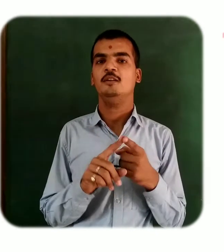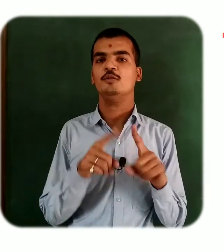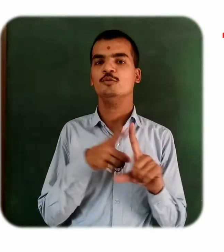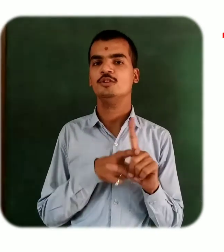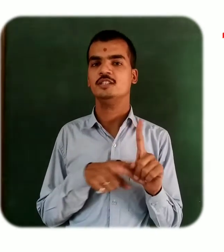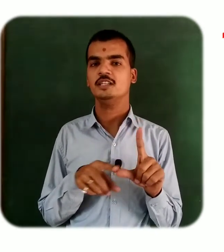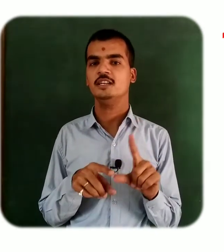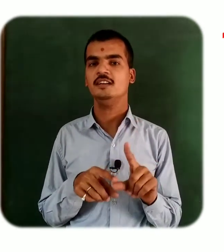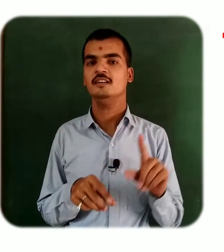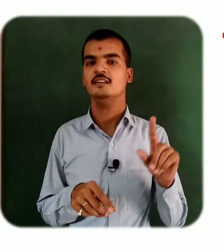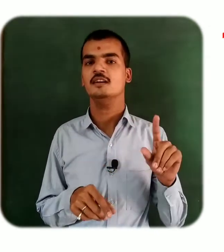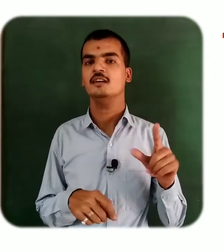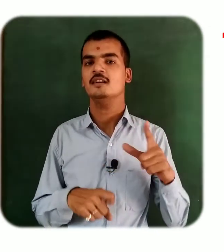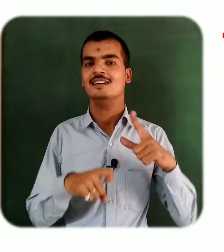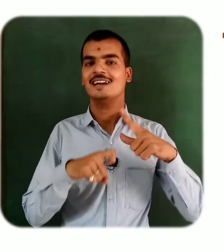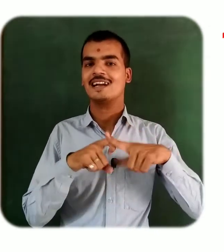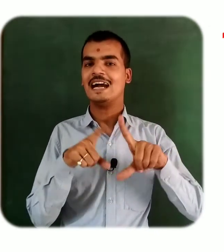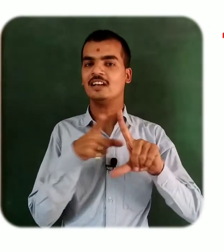પહેલો ખૂણો છે